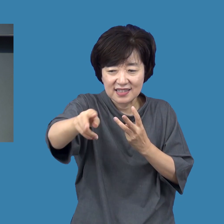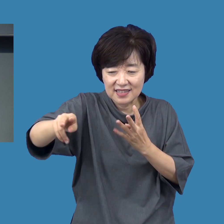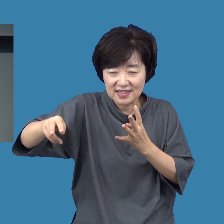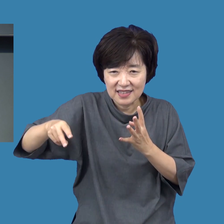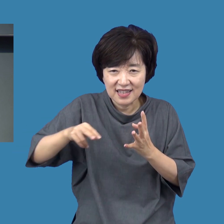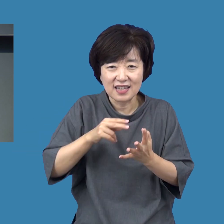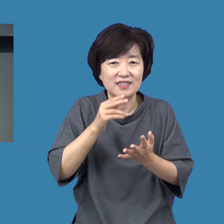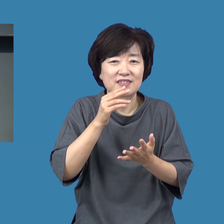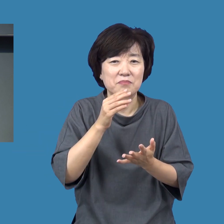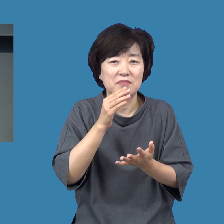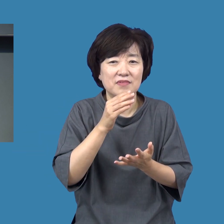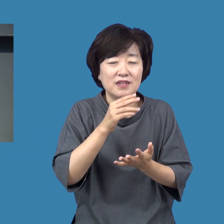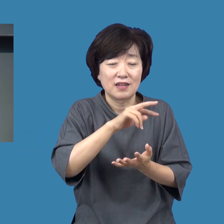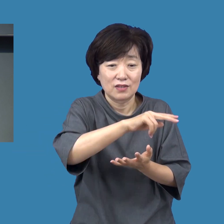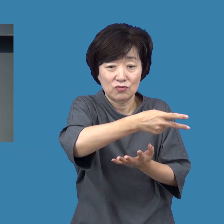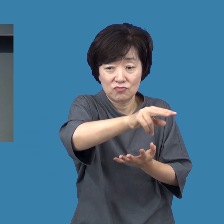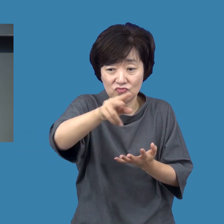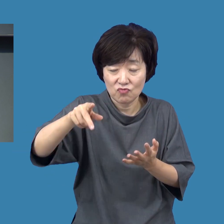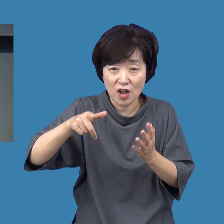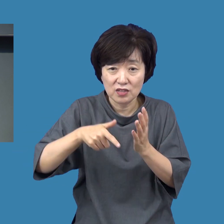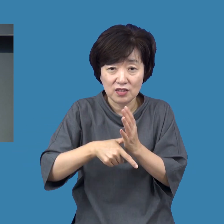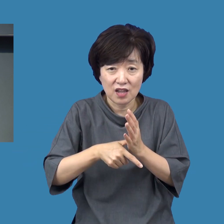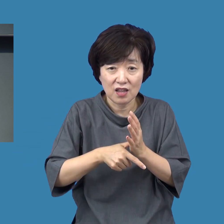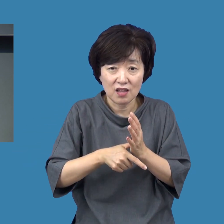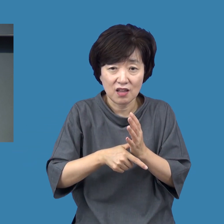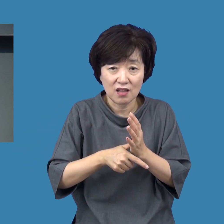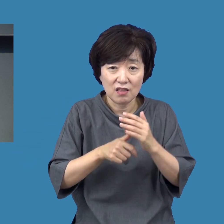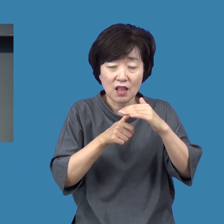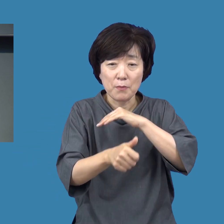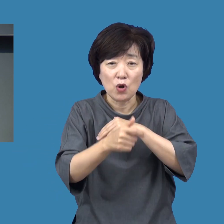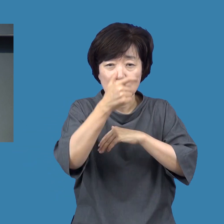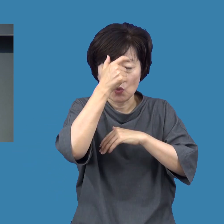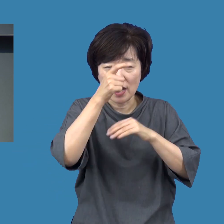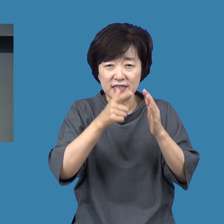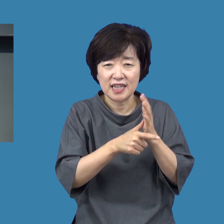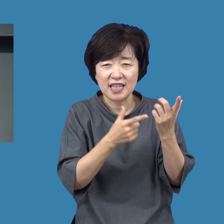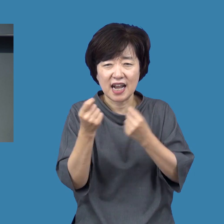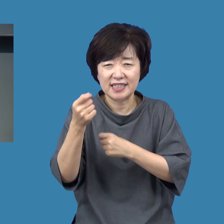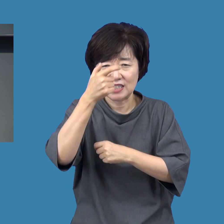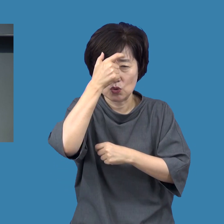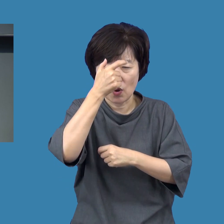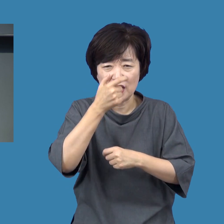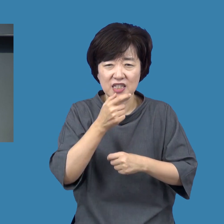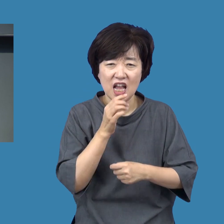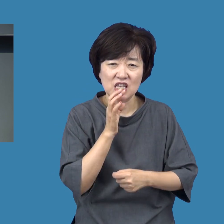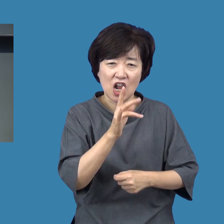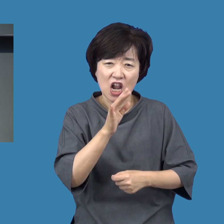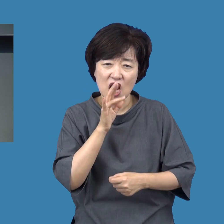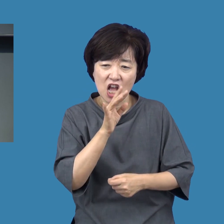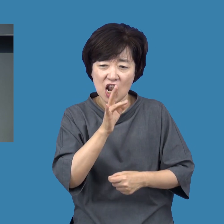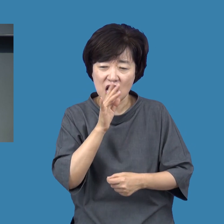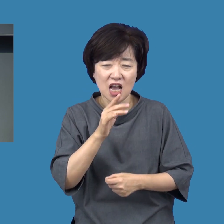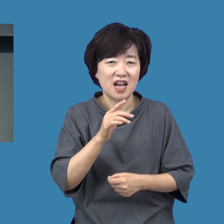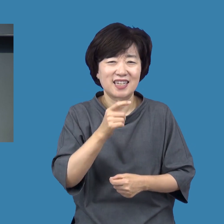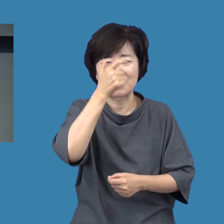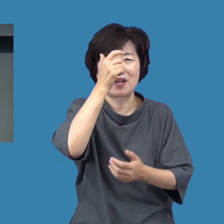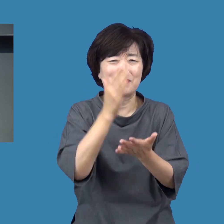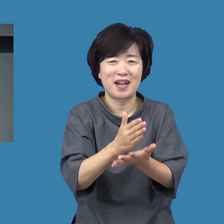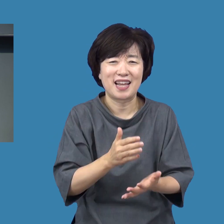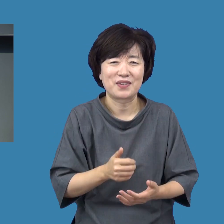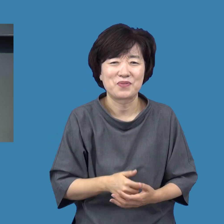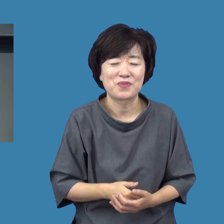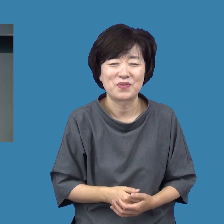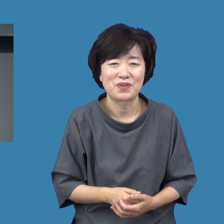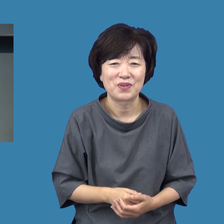예. 네? 그러니까 교회에서 누가 대표 기도하라고 나왔는데 자 다 같이 기도하시겠습니다. 와랄라 샤라 이렇게 하지 말라는 거야.